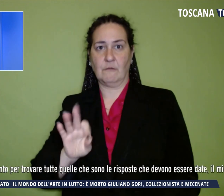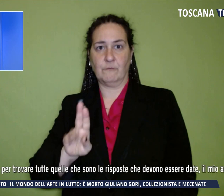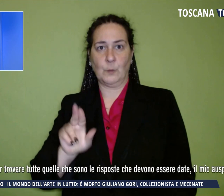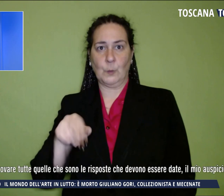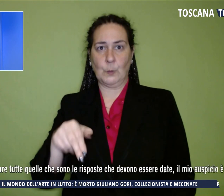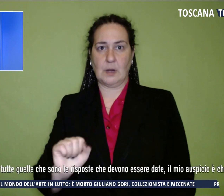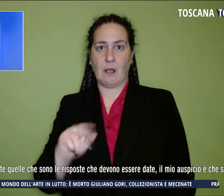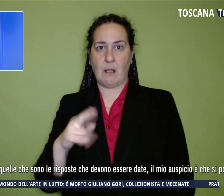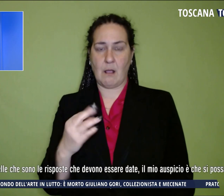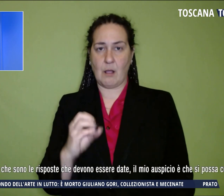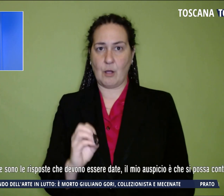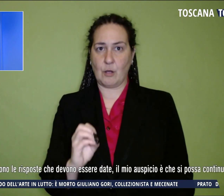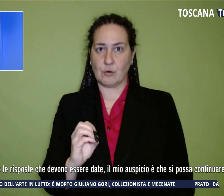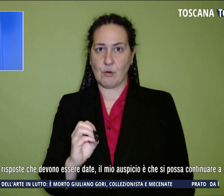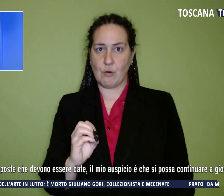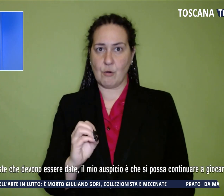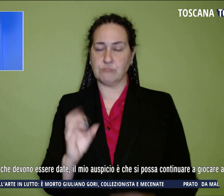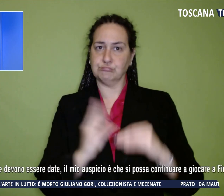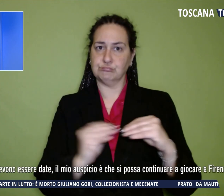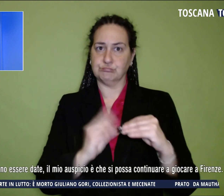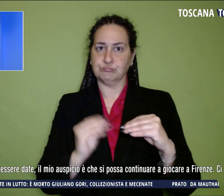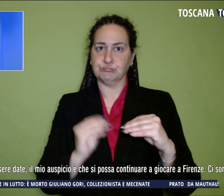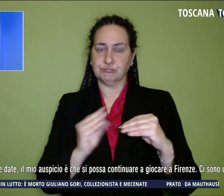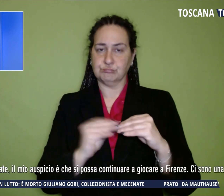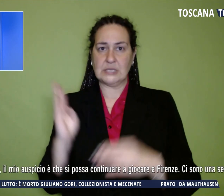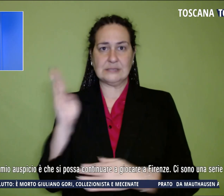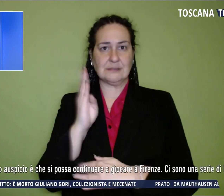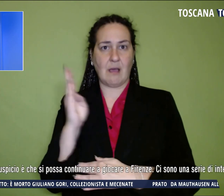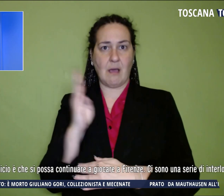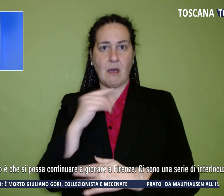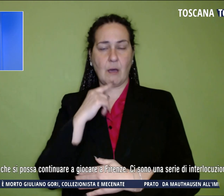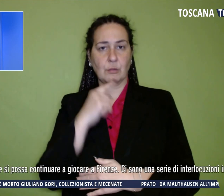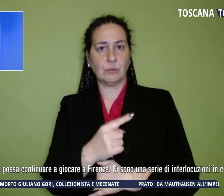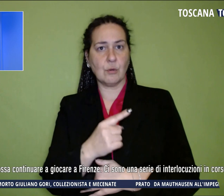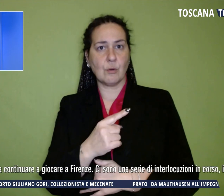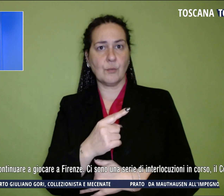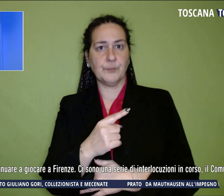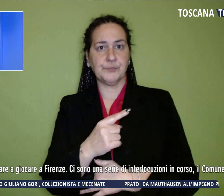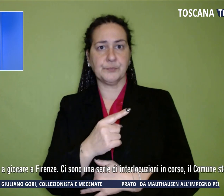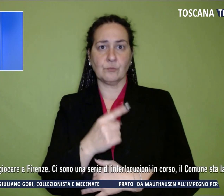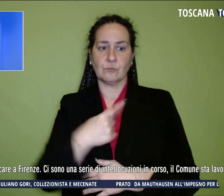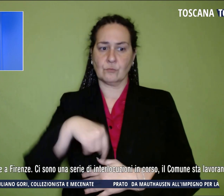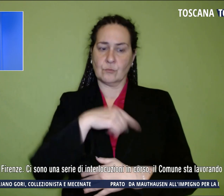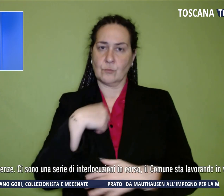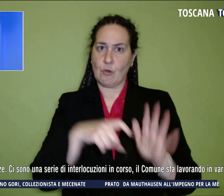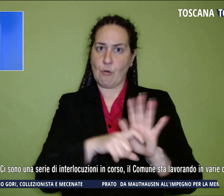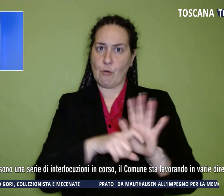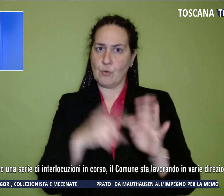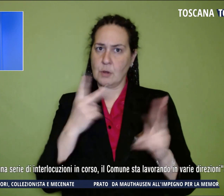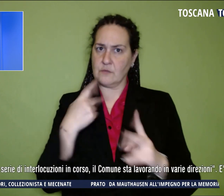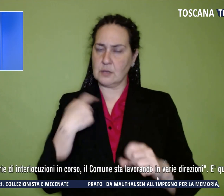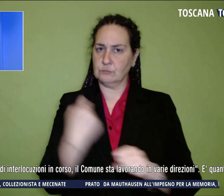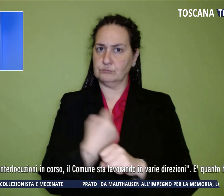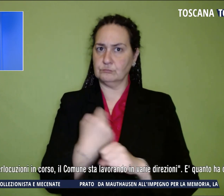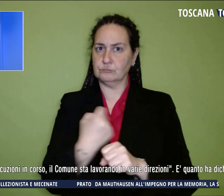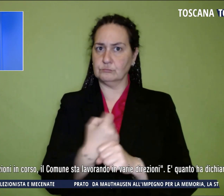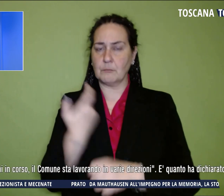proposito del restyling dello stadio Artemio Franchi, ha detto «L'amministrazione sta lavorando tanto per trovare tutte